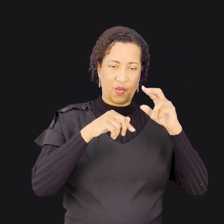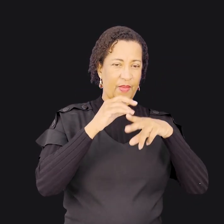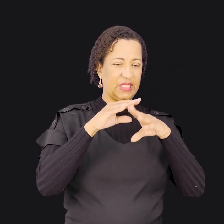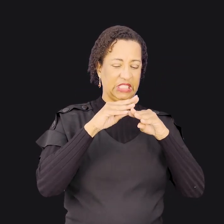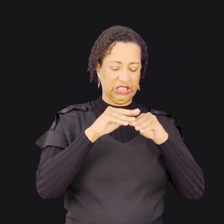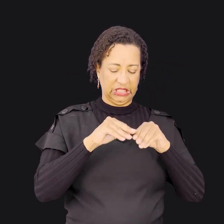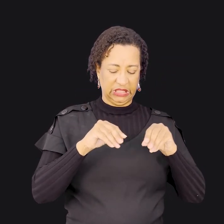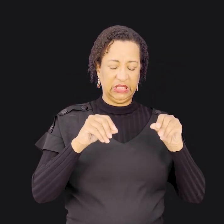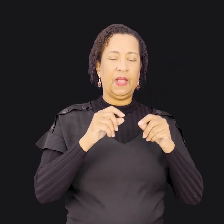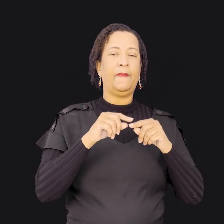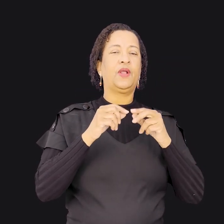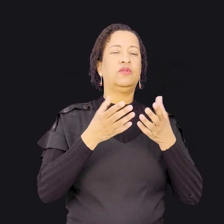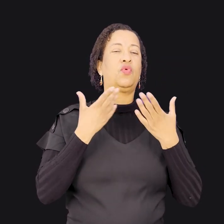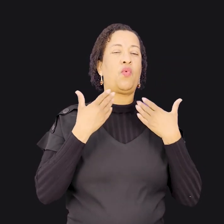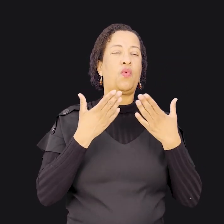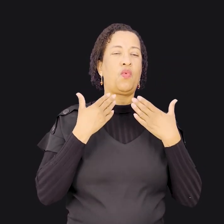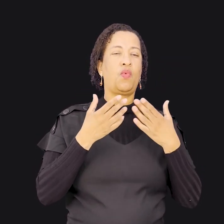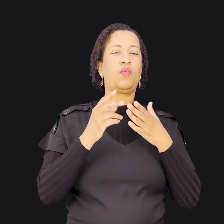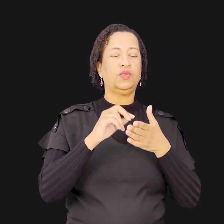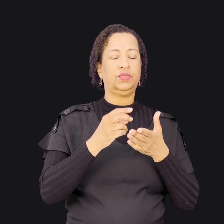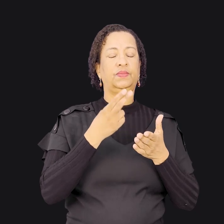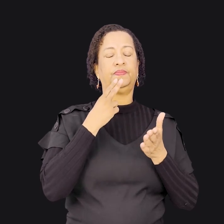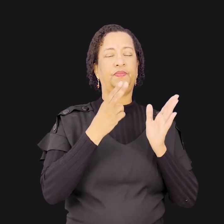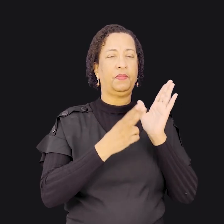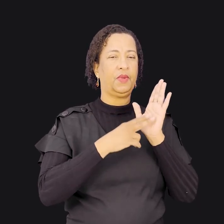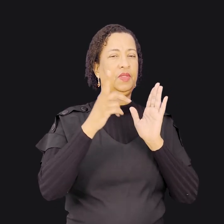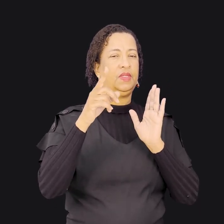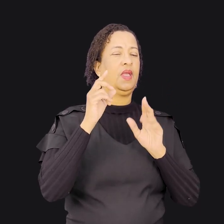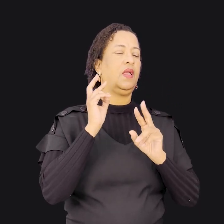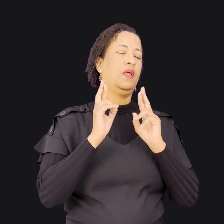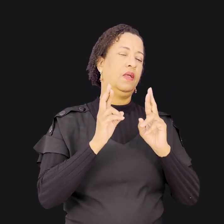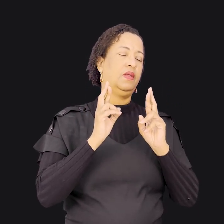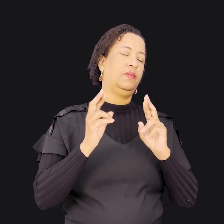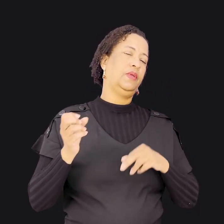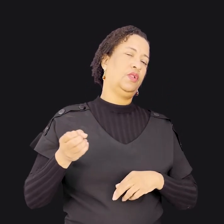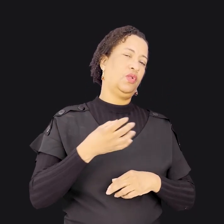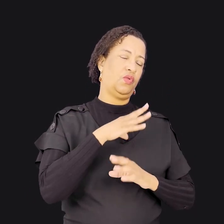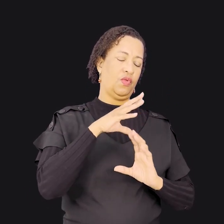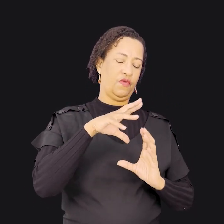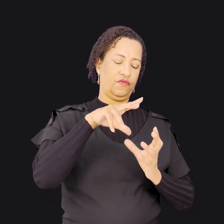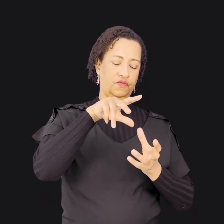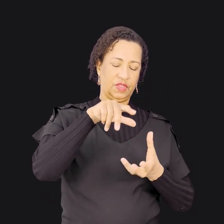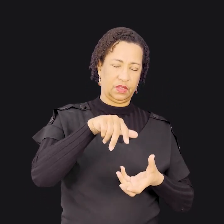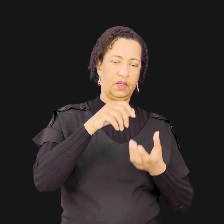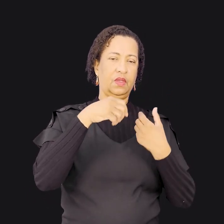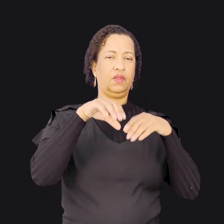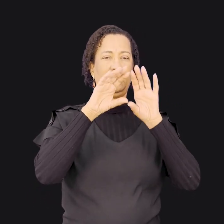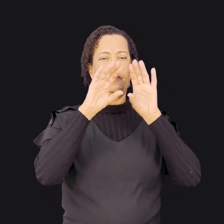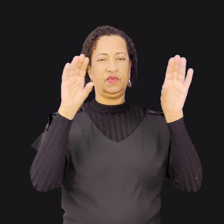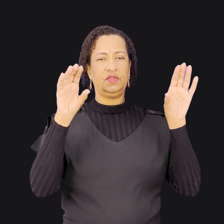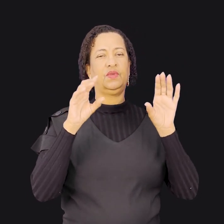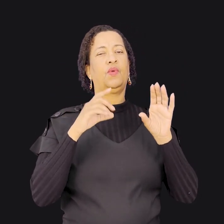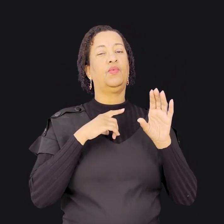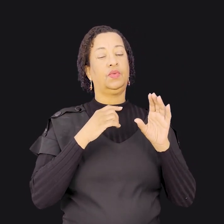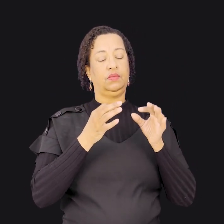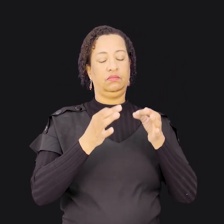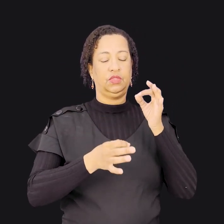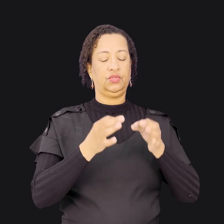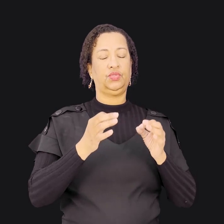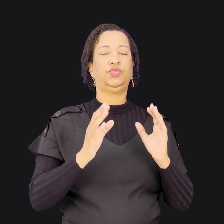calor. Todavia, de acordo com a sua promessa, esperamos novos céus e nova terra, onde habita a justiça. Portanto, amados,